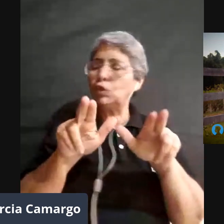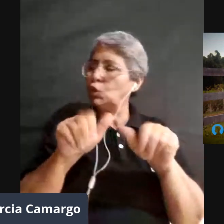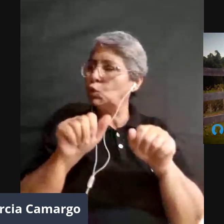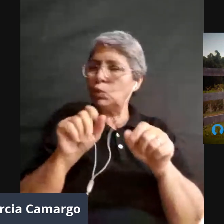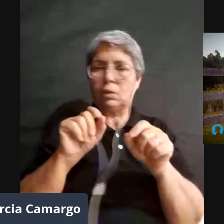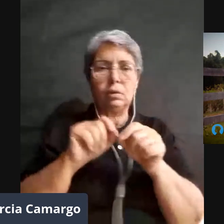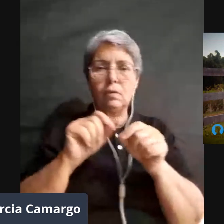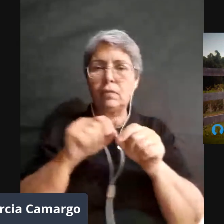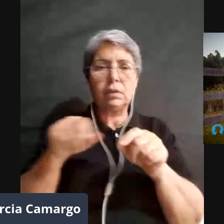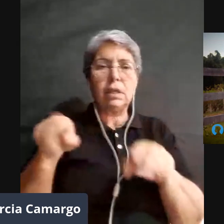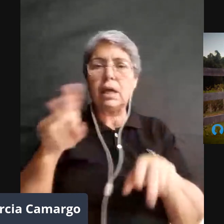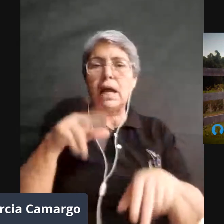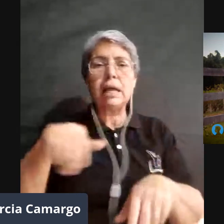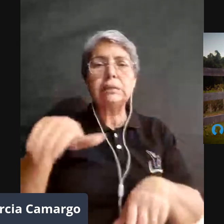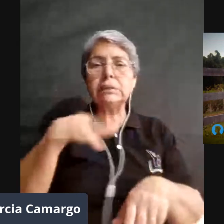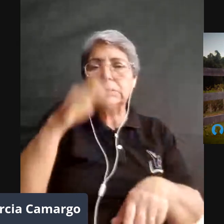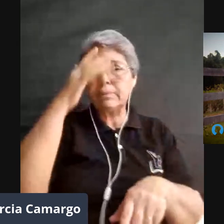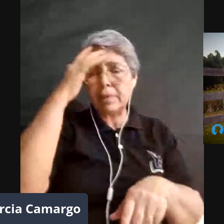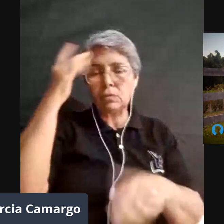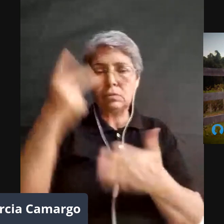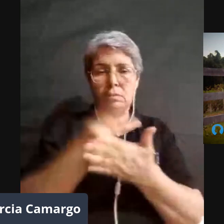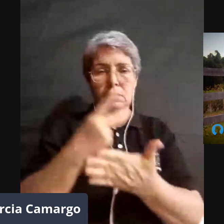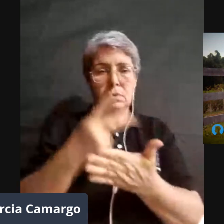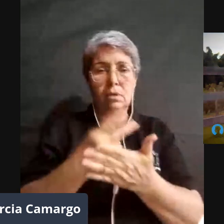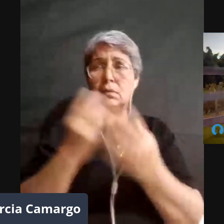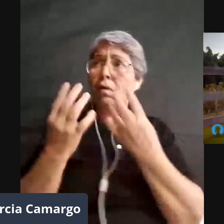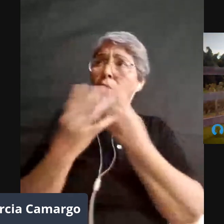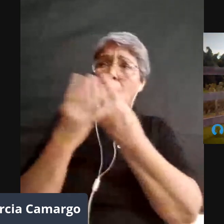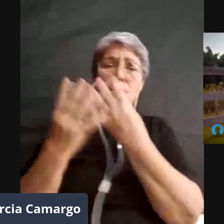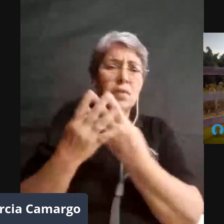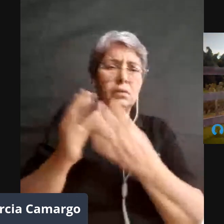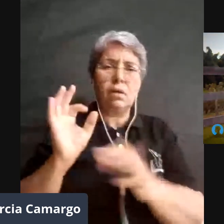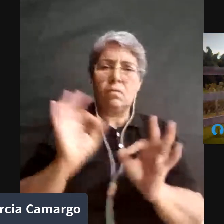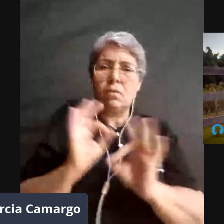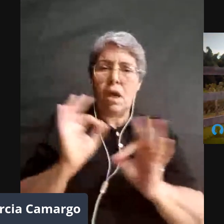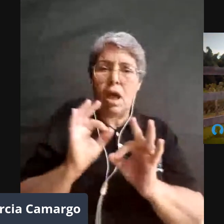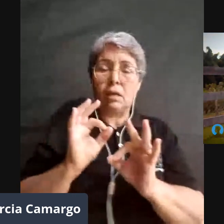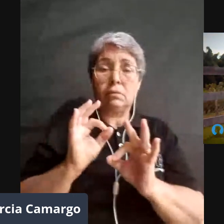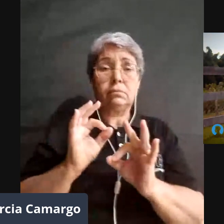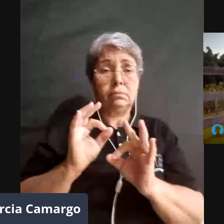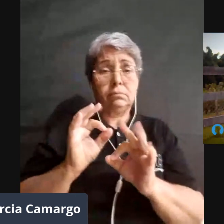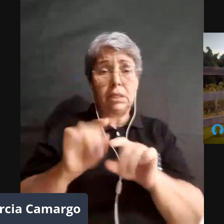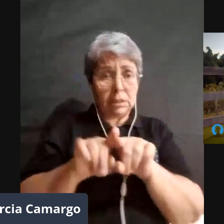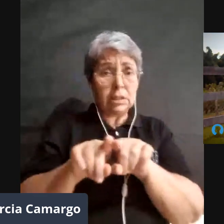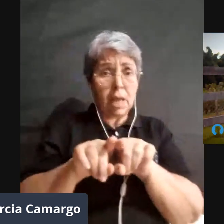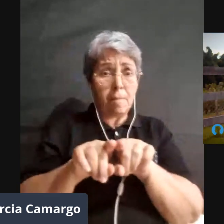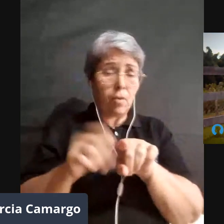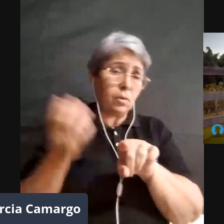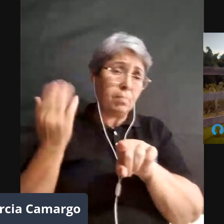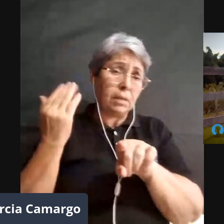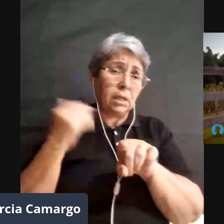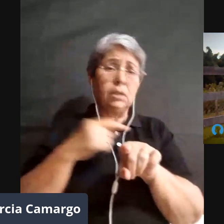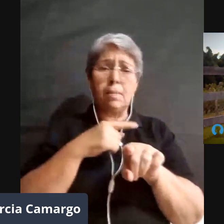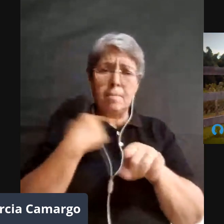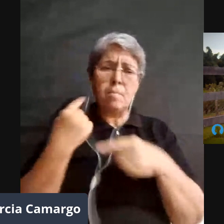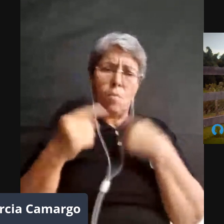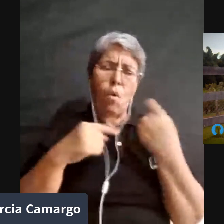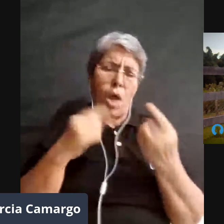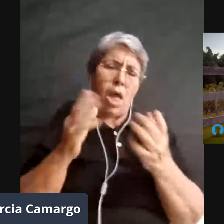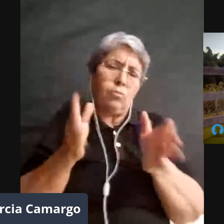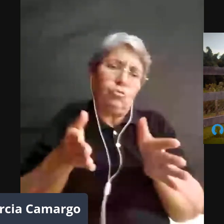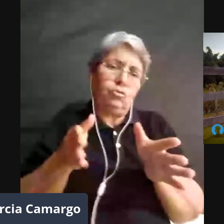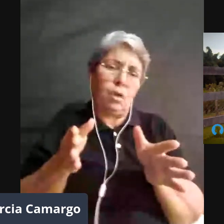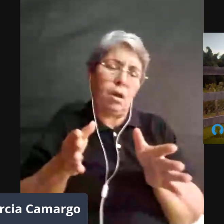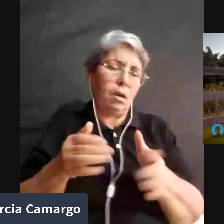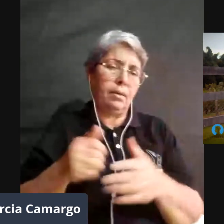não foi vista na maioria deles. Aqueles irmãos, na verdade, já morreram todos. Mas isso não quer dizer que os registros lá